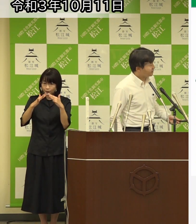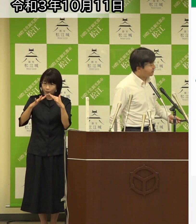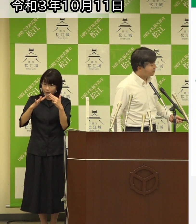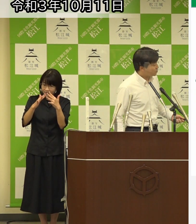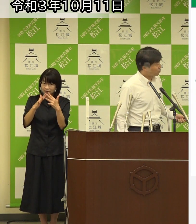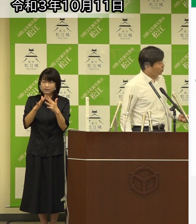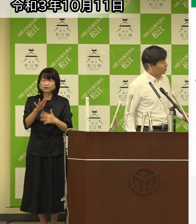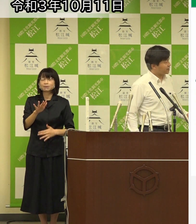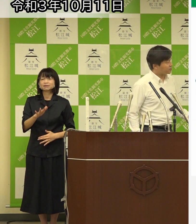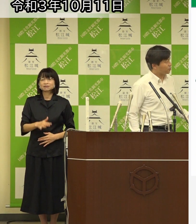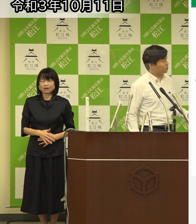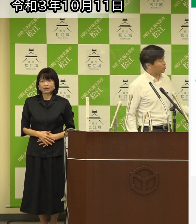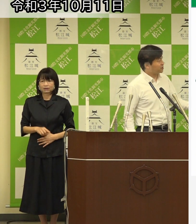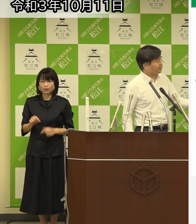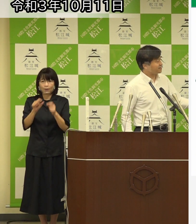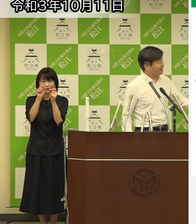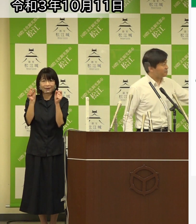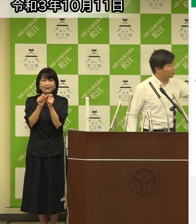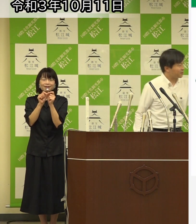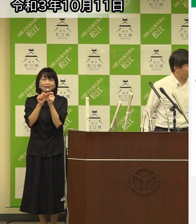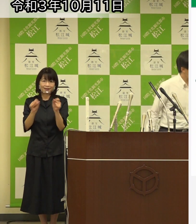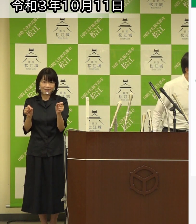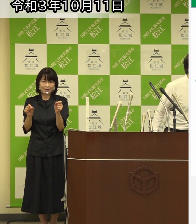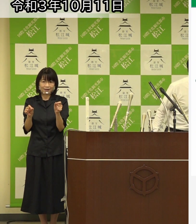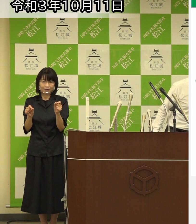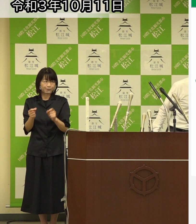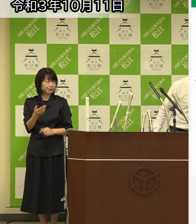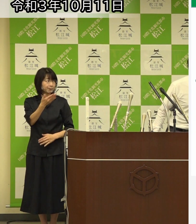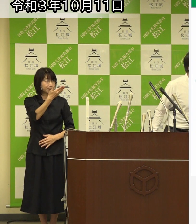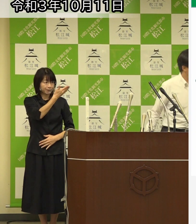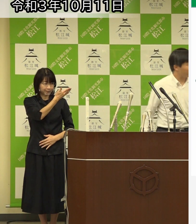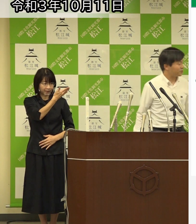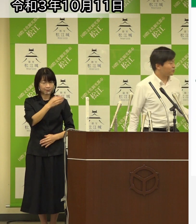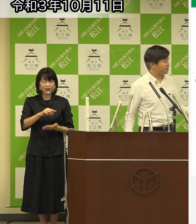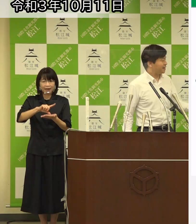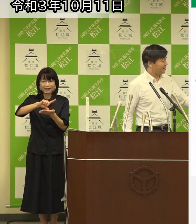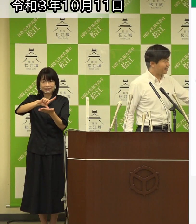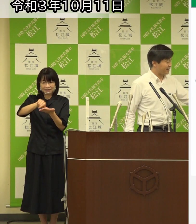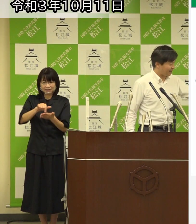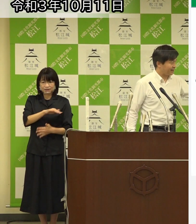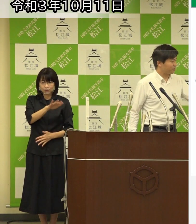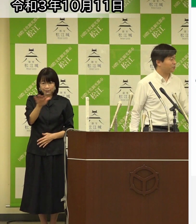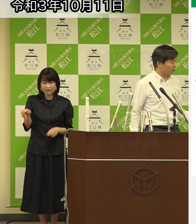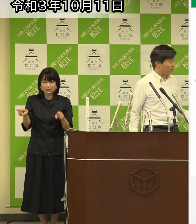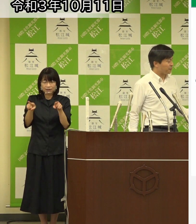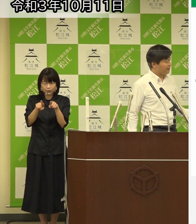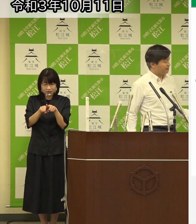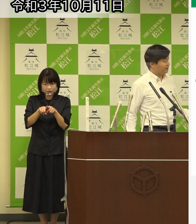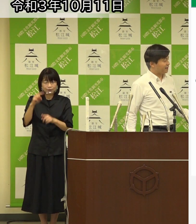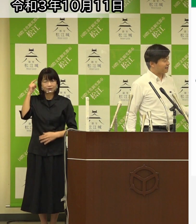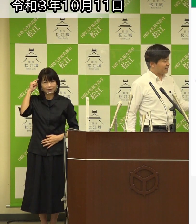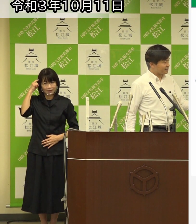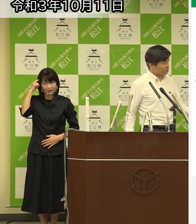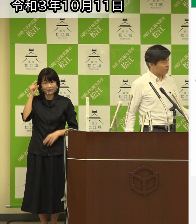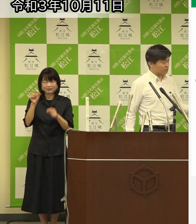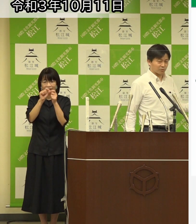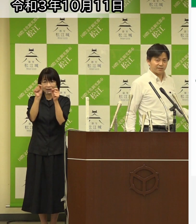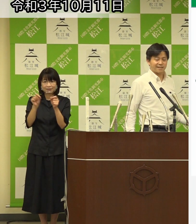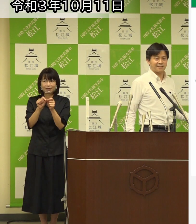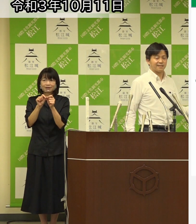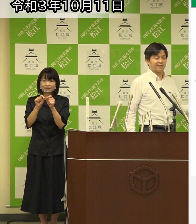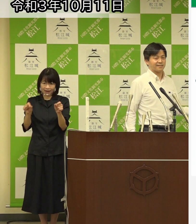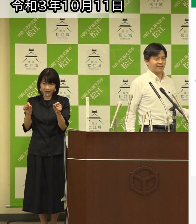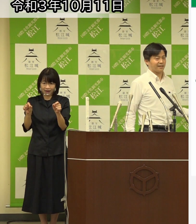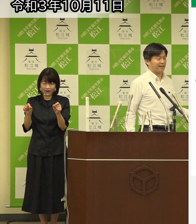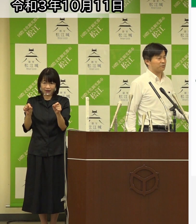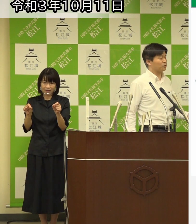ました。でその結論としてですね、まあ、ここに書いてございますが、地域の皆さんと一緒に考えたところ、必ずしもその